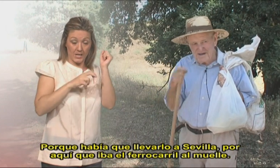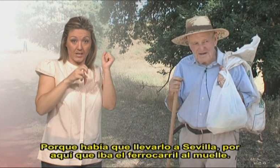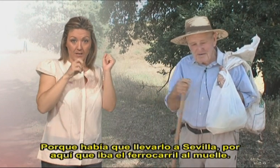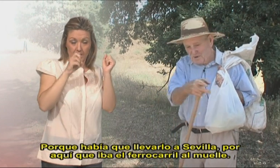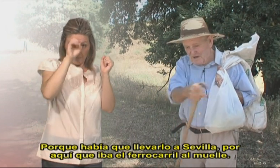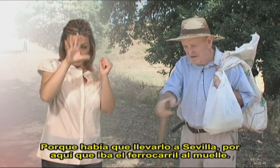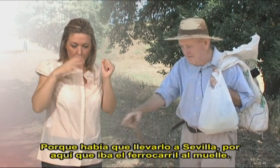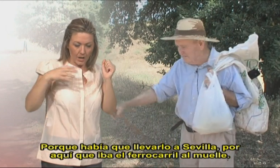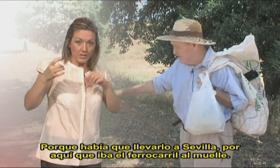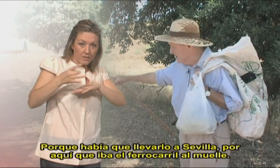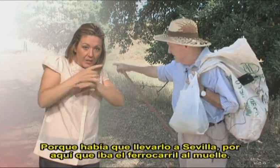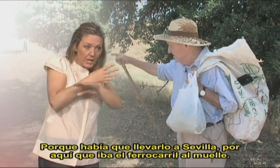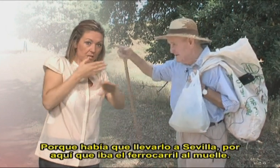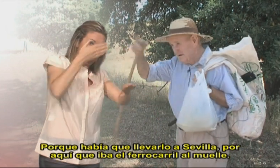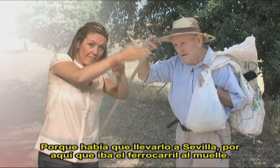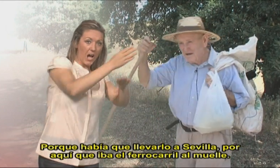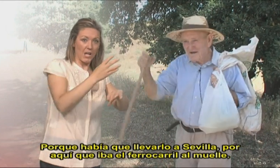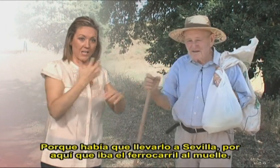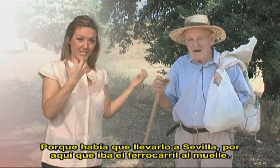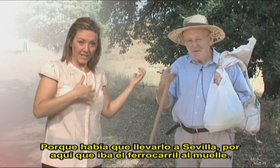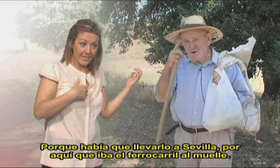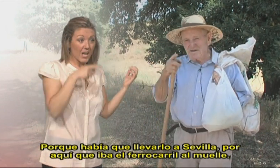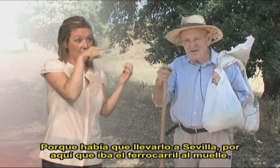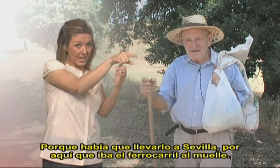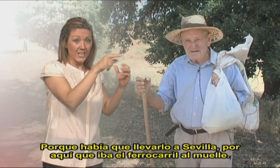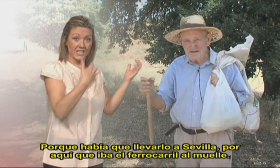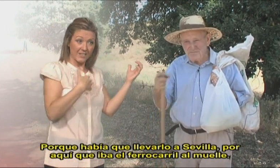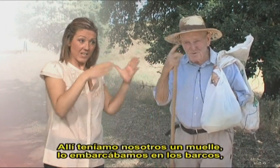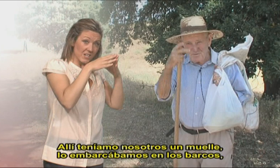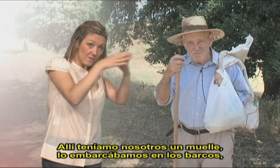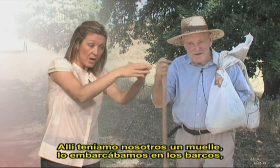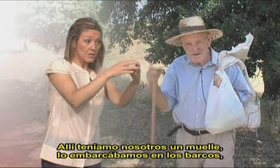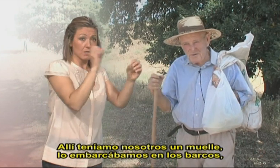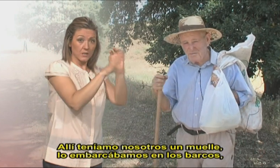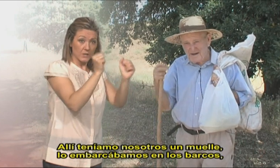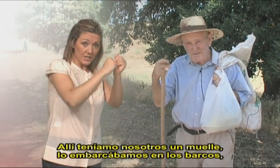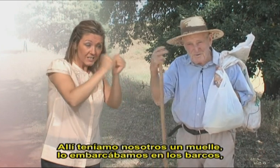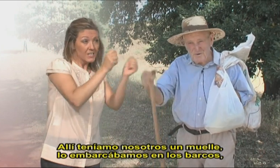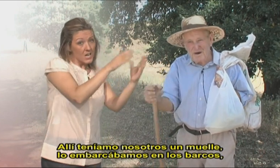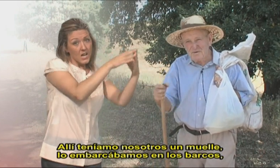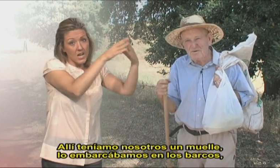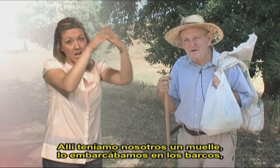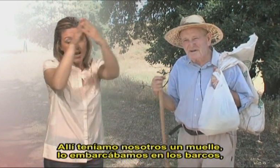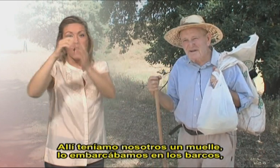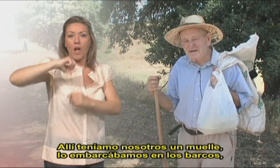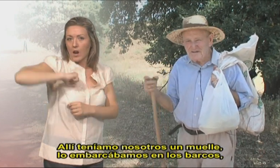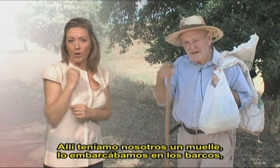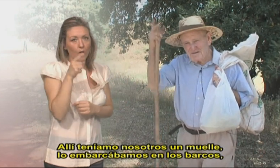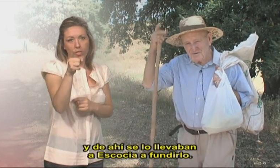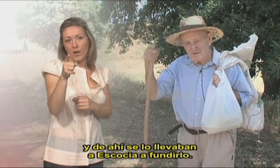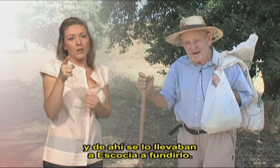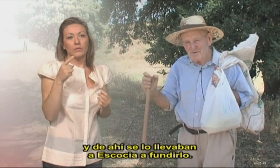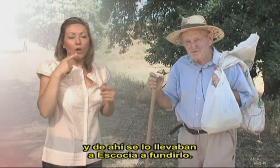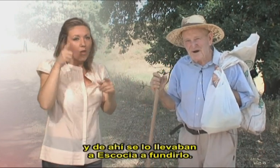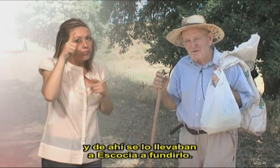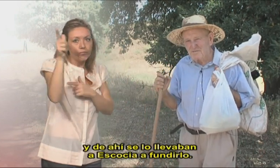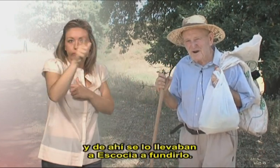a Sevilla, por aquí que iba el ferrocarril, al muelle. Allí teníamos otro muelle, lo embarcábamos en los barcos y de ahí